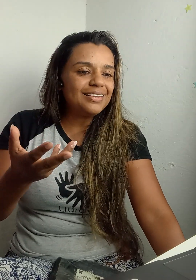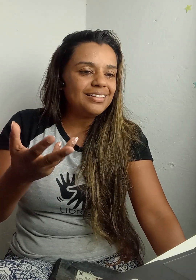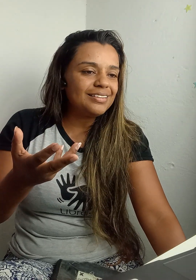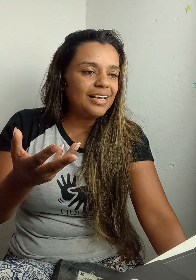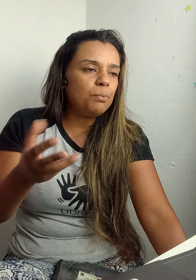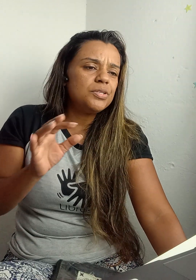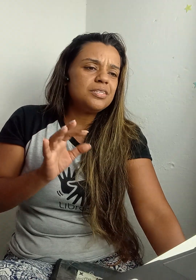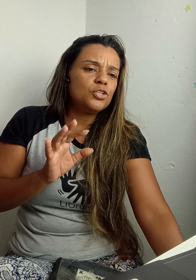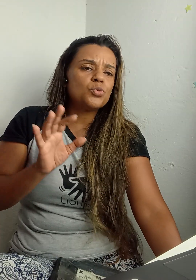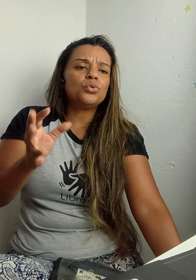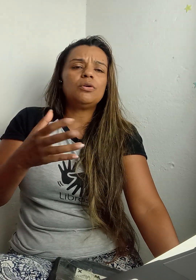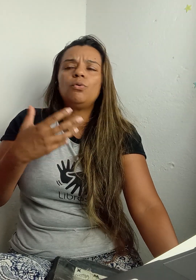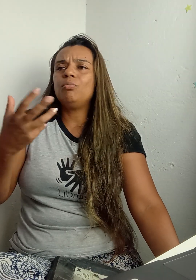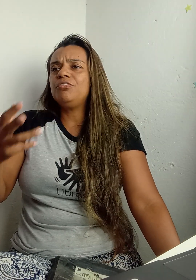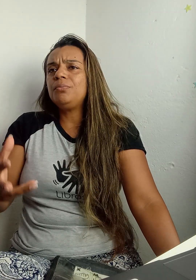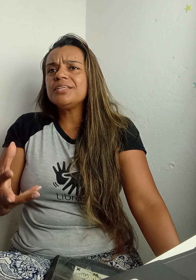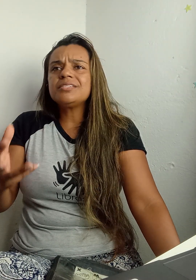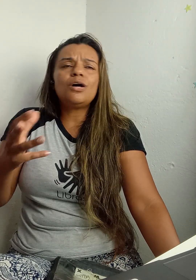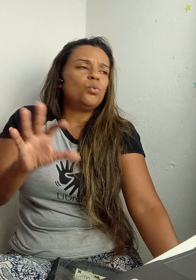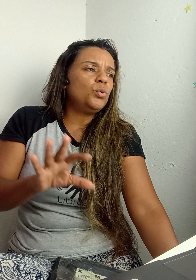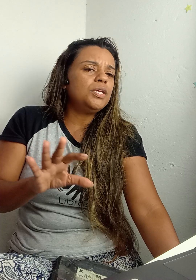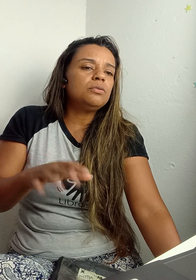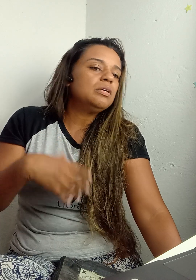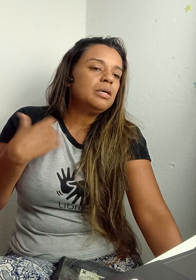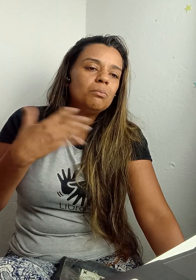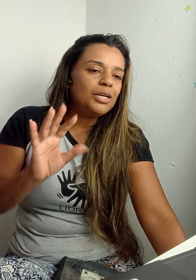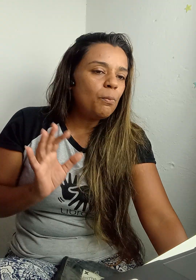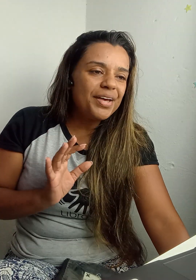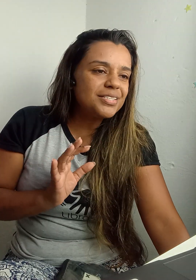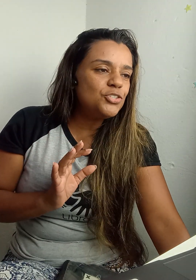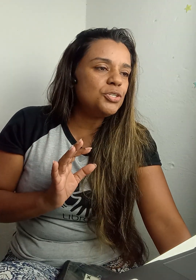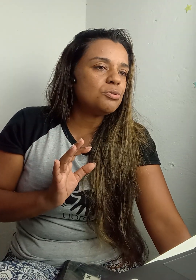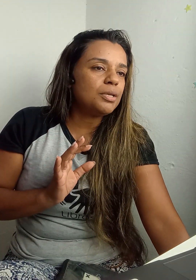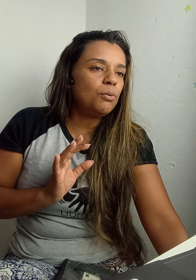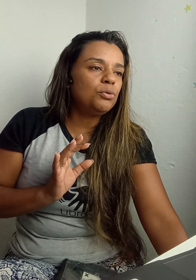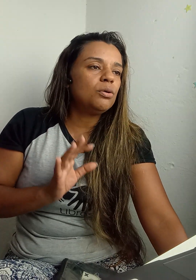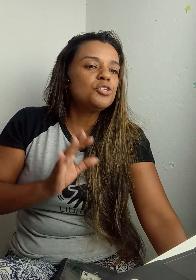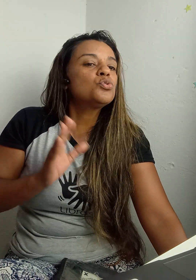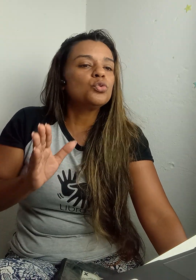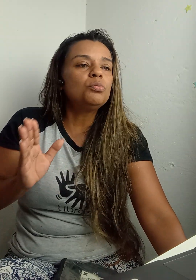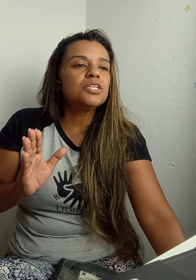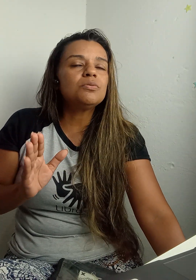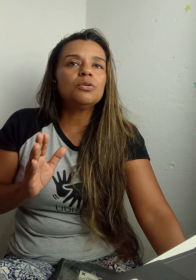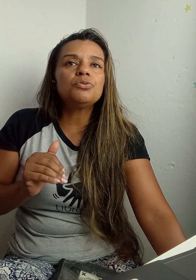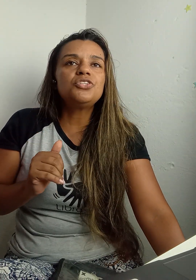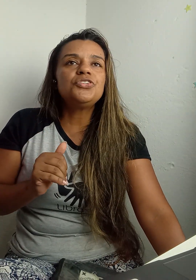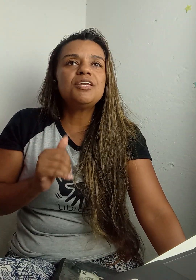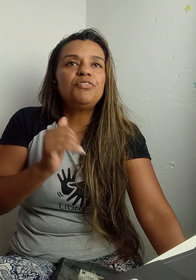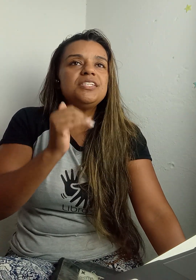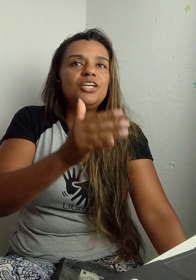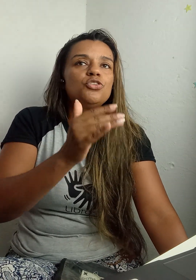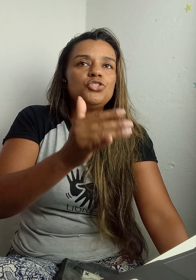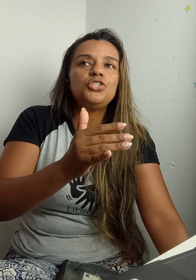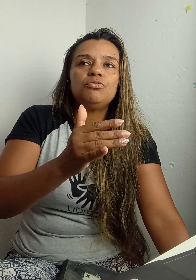nada, tá? Pode ser que escutam uma vibração, um ruído, mas não passa disso, tá bom? Então é surdo mesmo. Então não se diz deficiente auditivo,